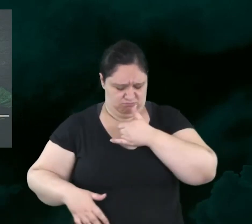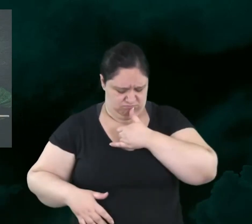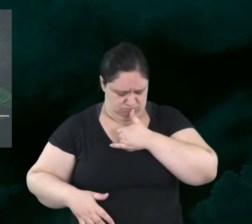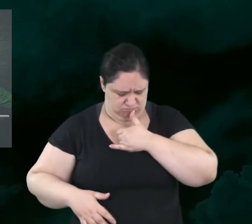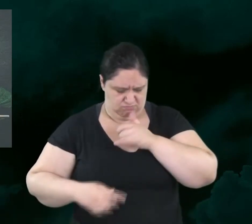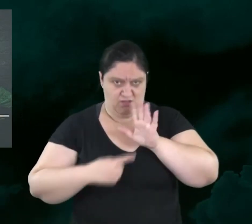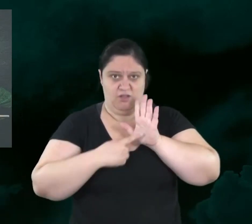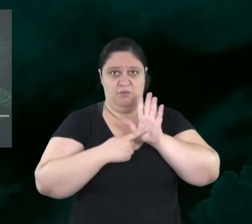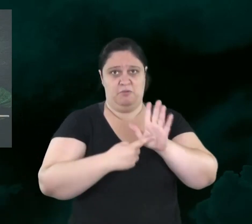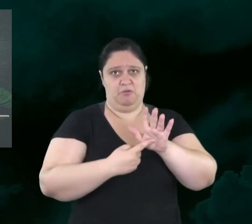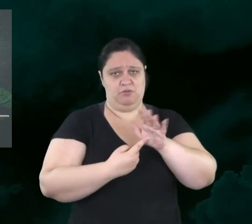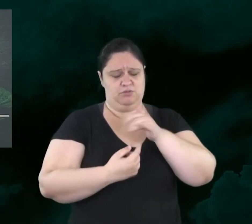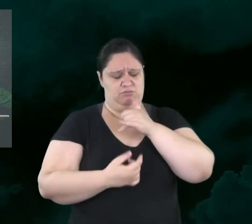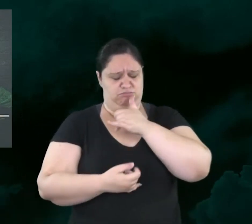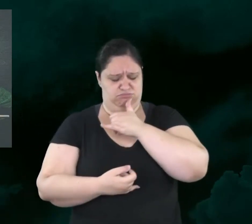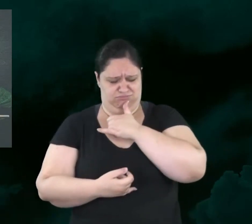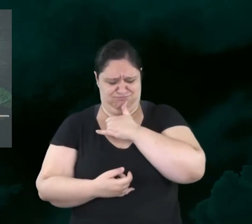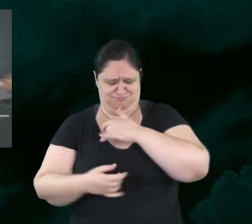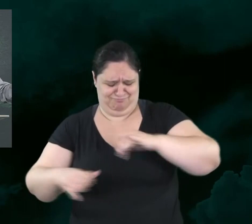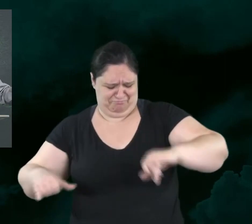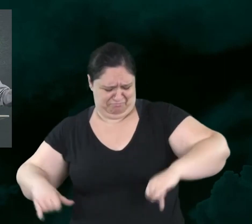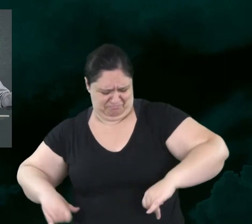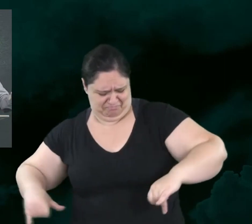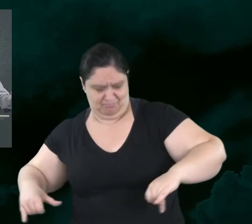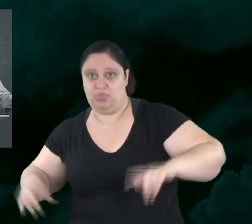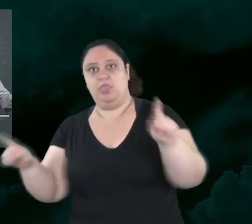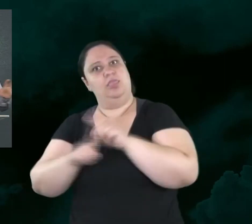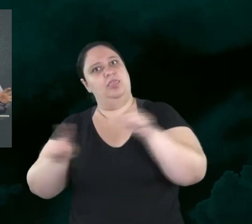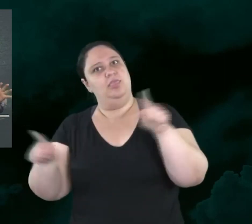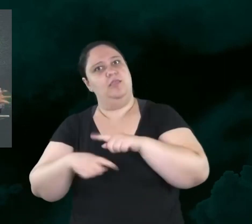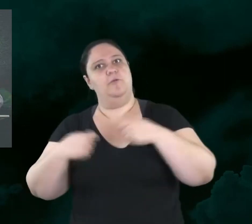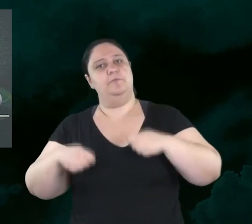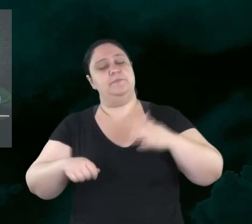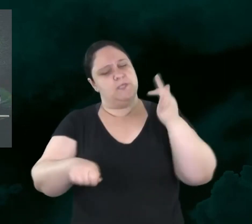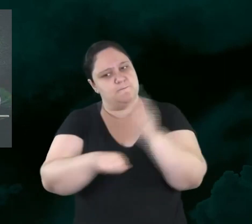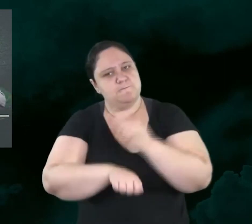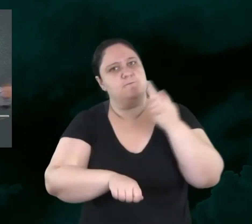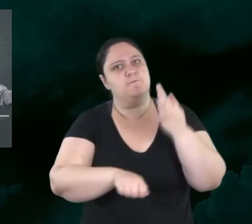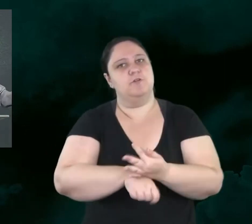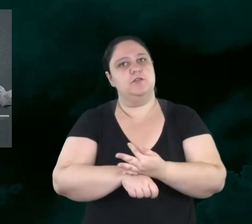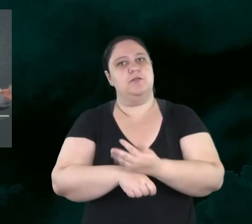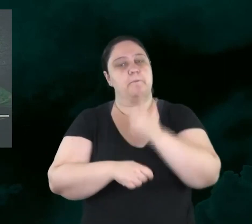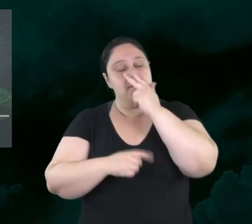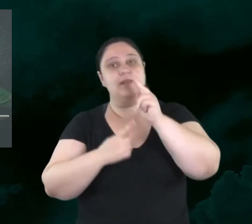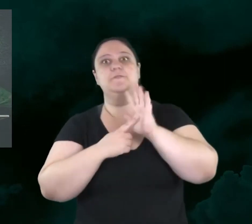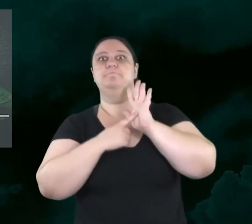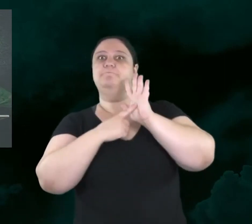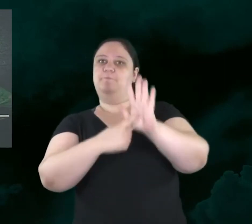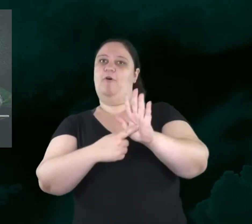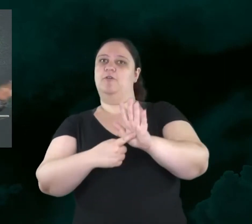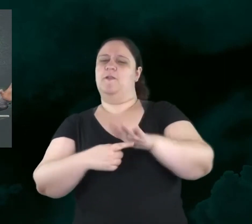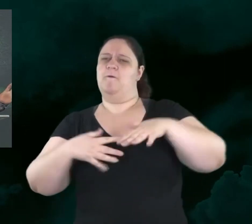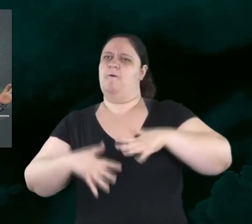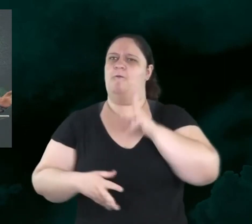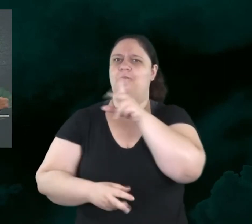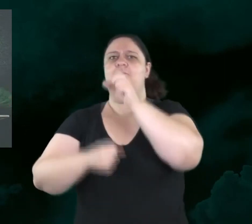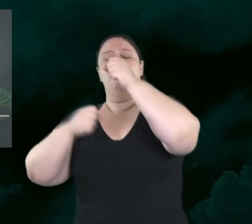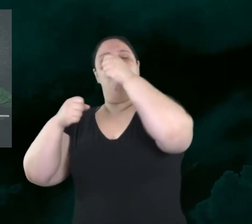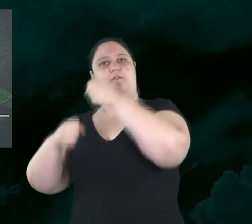entristecido, como se estivesse sofrendo. Não. Eu quero ainda estar frondoso, cheio de